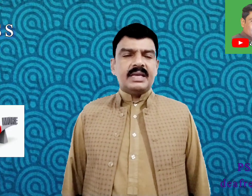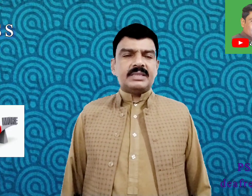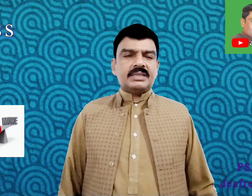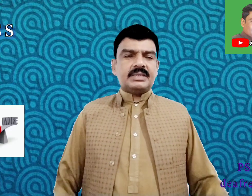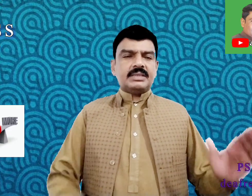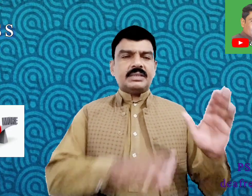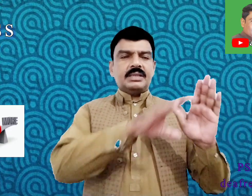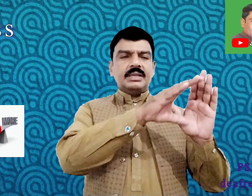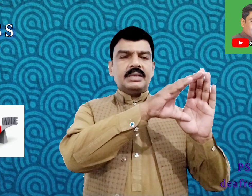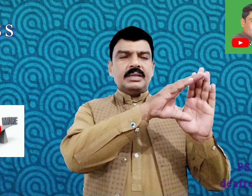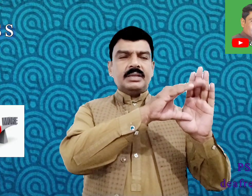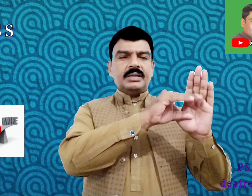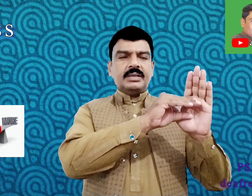लेस,